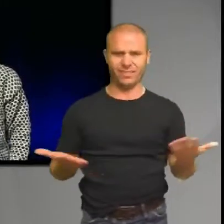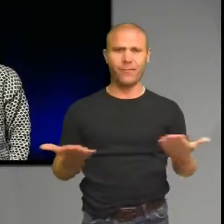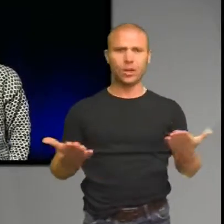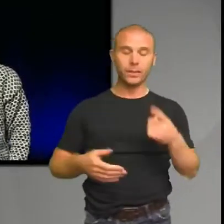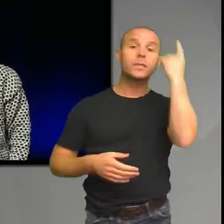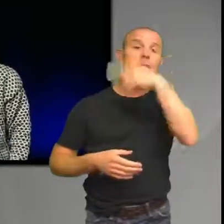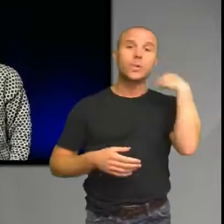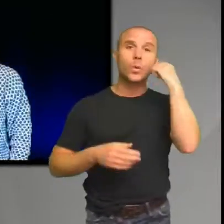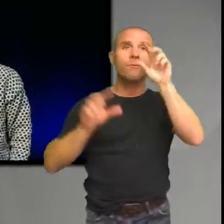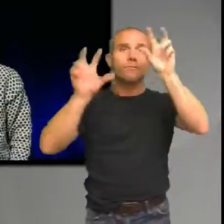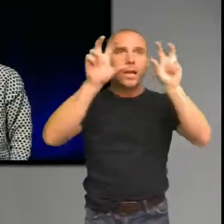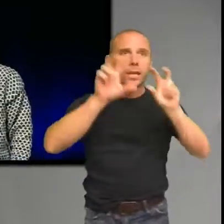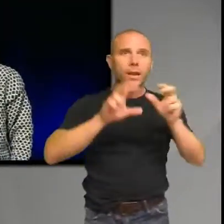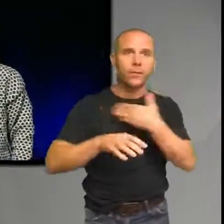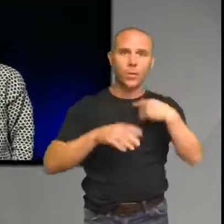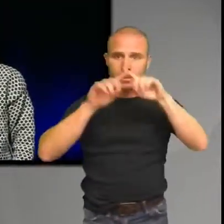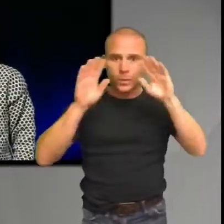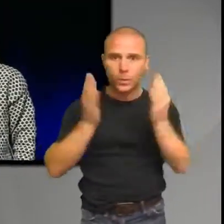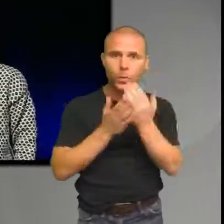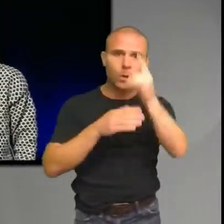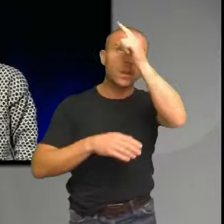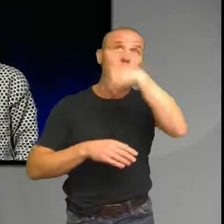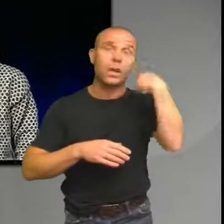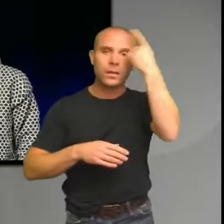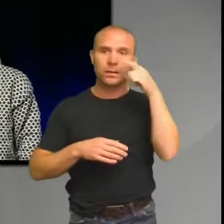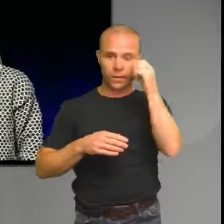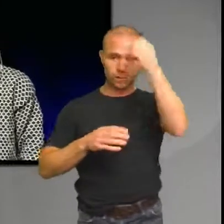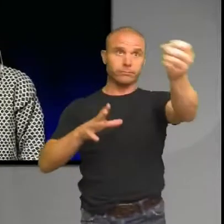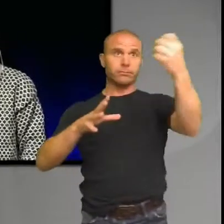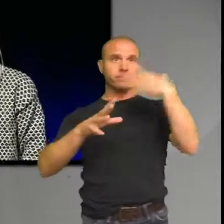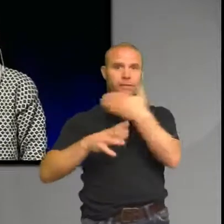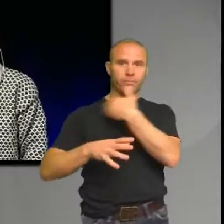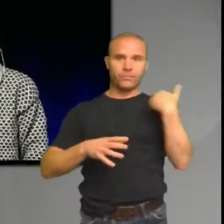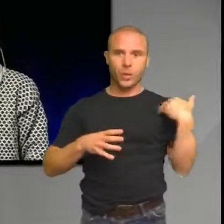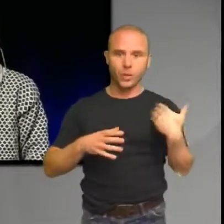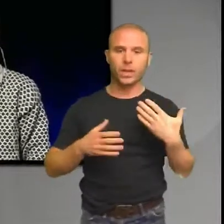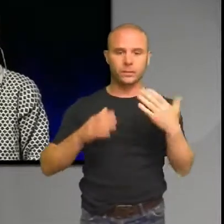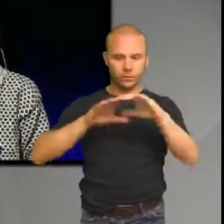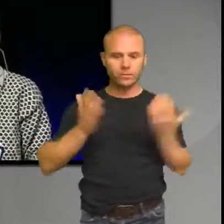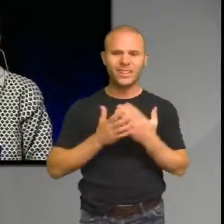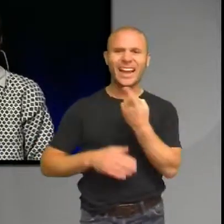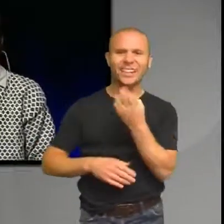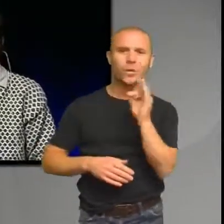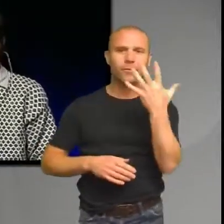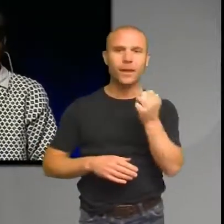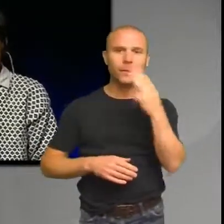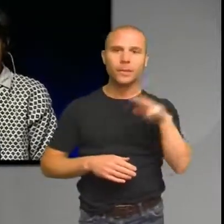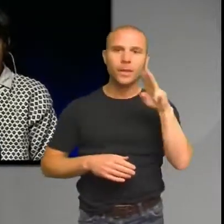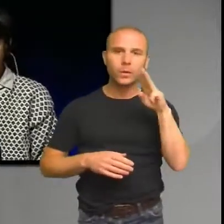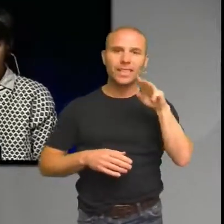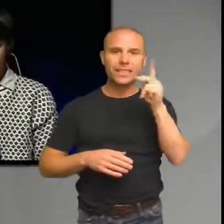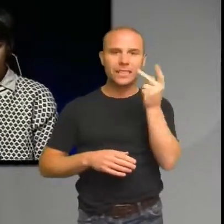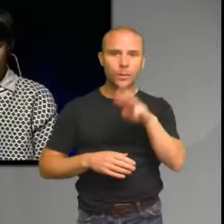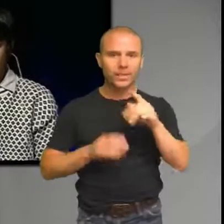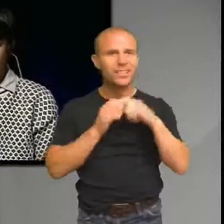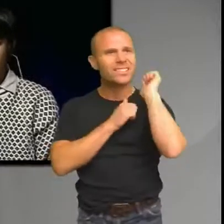sol. Stjärnan är vårt solsystem som ger vårt ljus och ligger 150 miljoner kilometer bort från jorden.